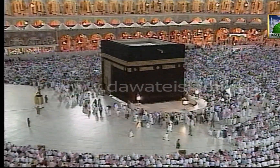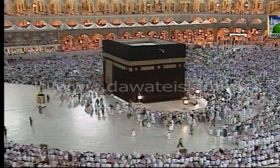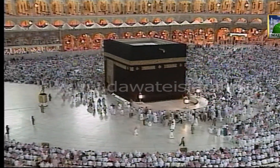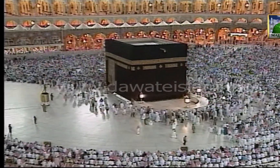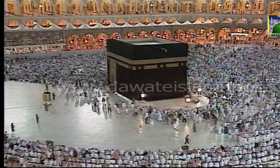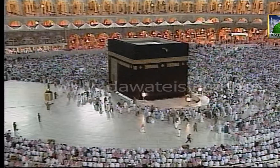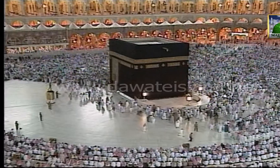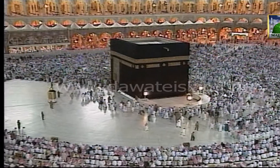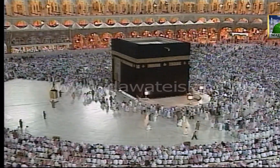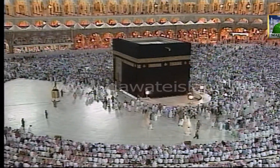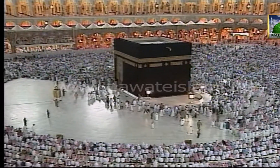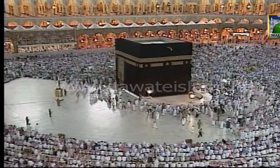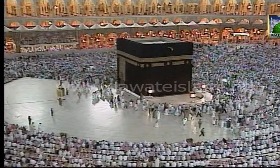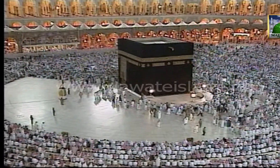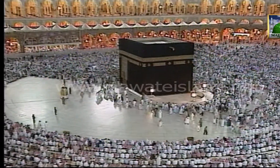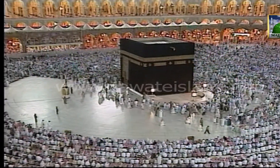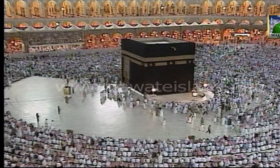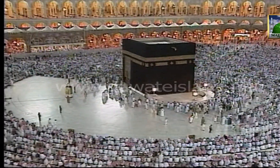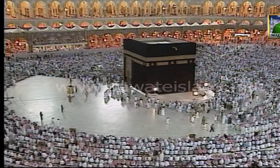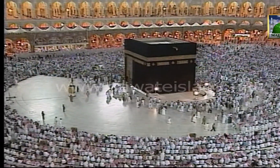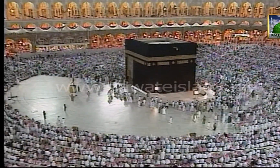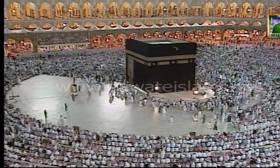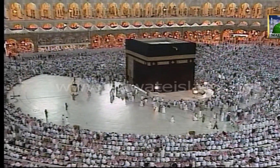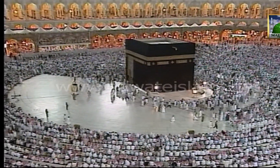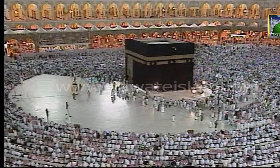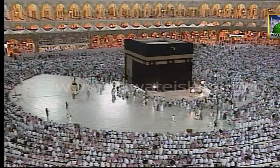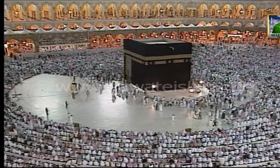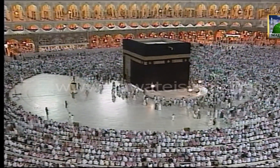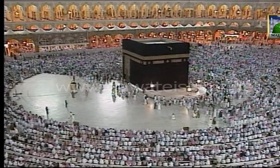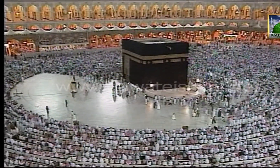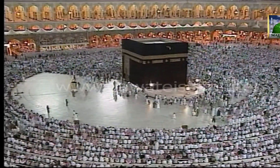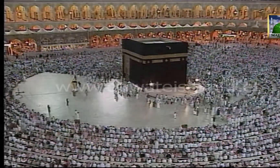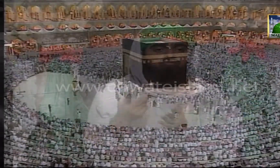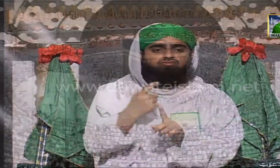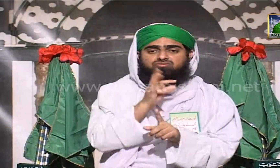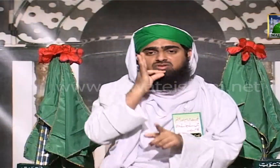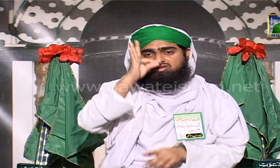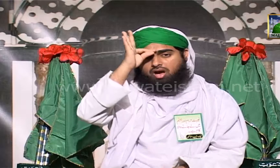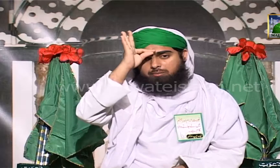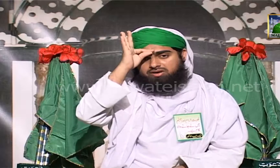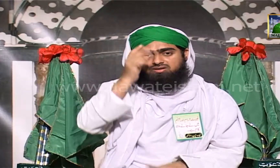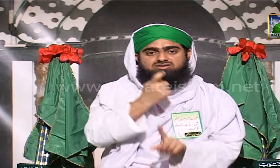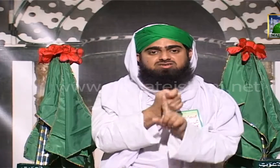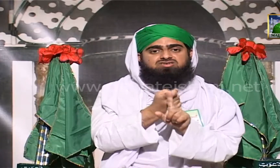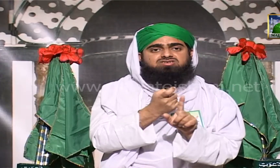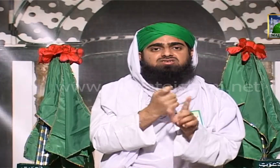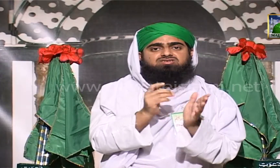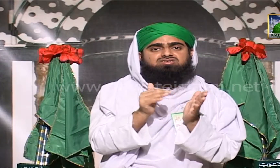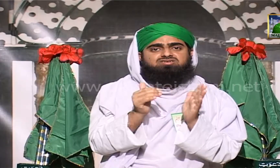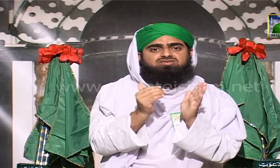سیدنا خضر علیہ السلام تشریف لے آئے اور فرمایا کہ اٹھو اور حضرت ابو سعید رحمت